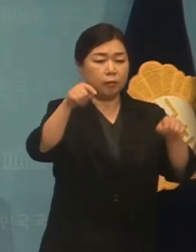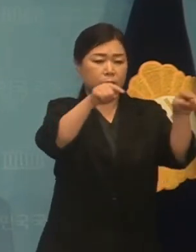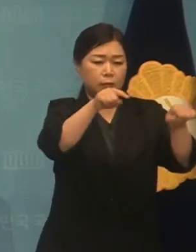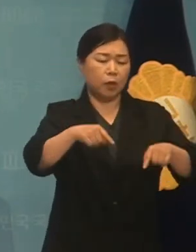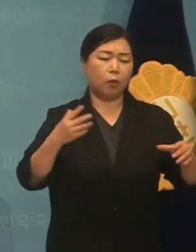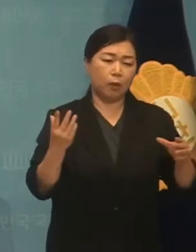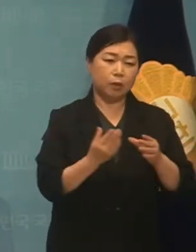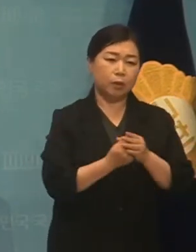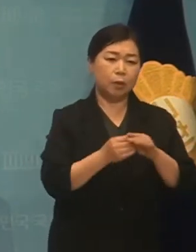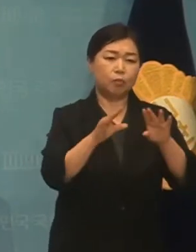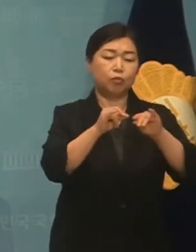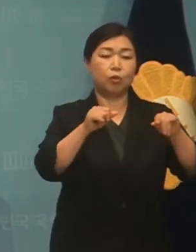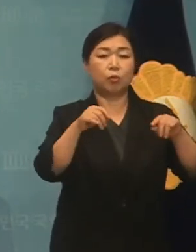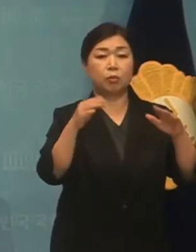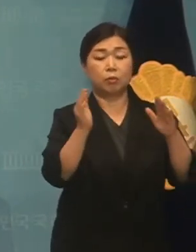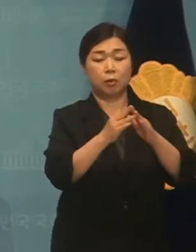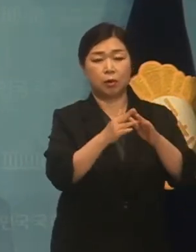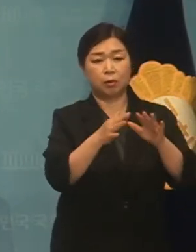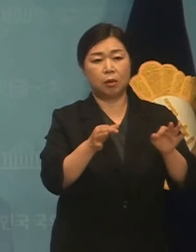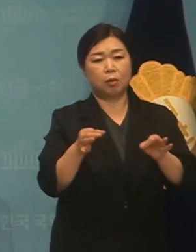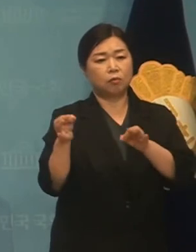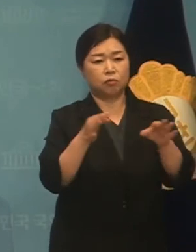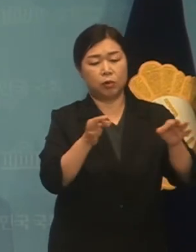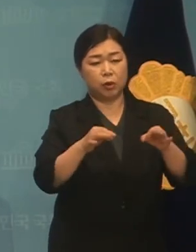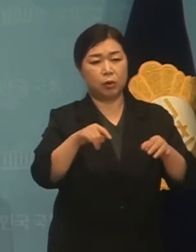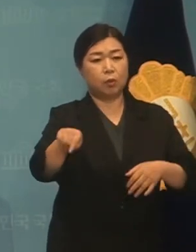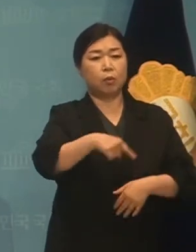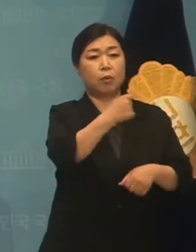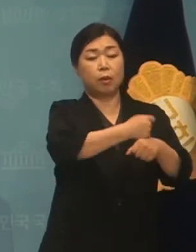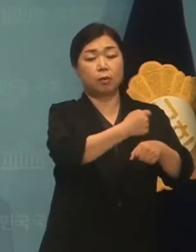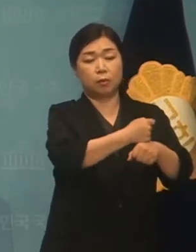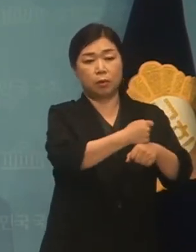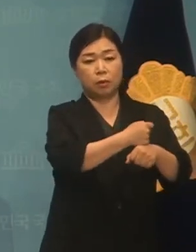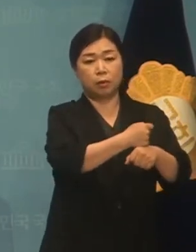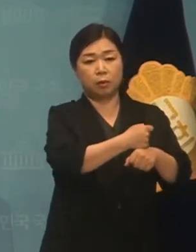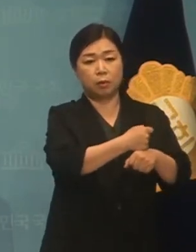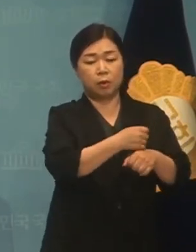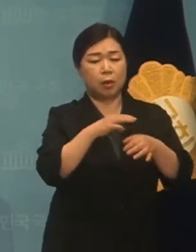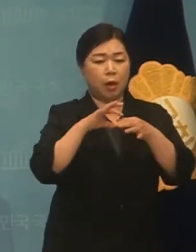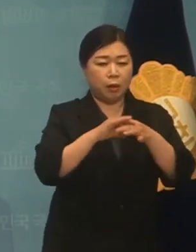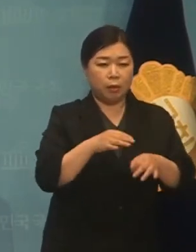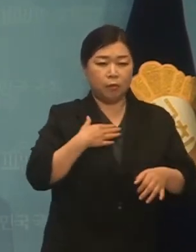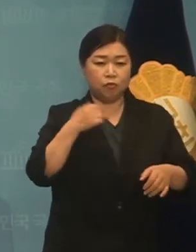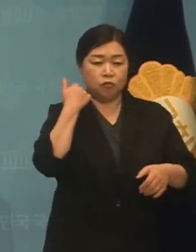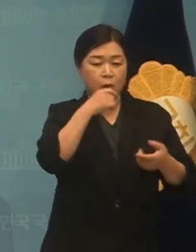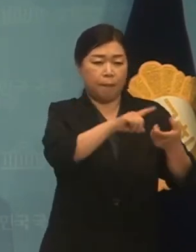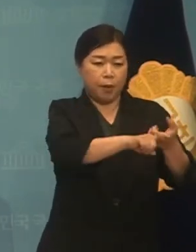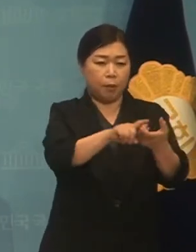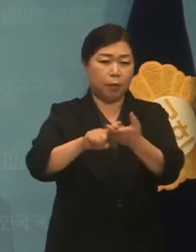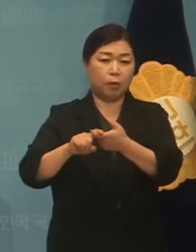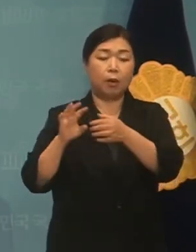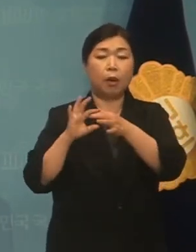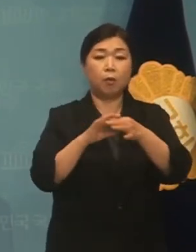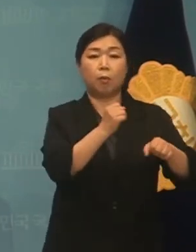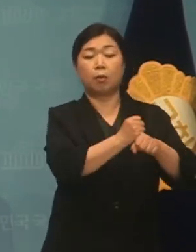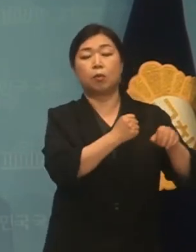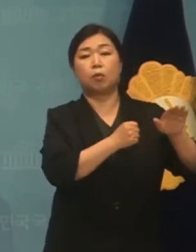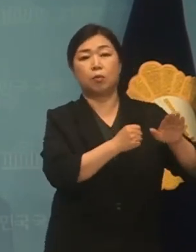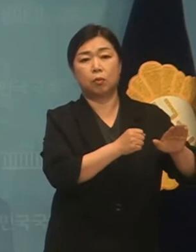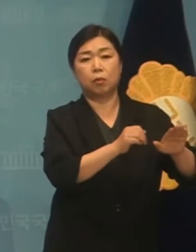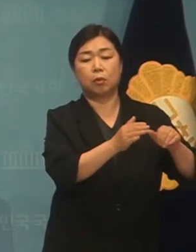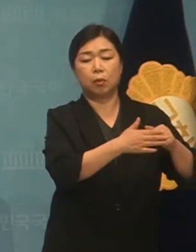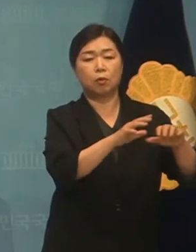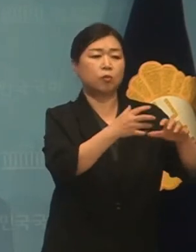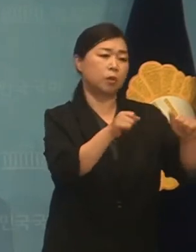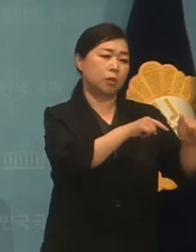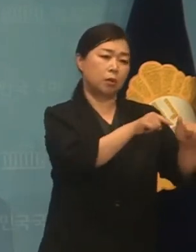투기장으로 만들었습니다. 또한 끊임없는 내로남불식 편가르기로 국민들의 삶은 더욱더